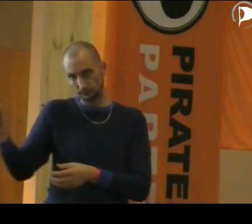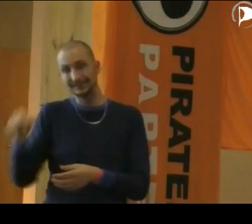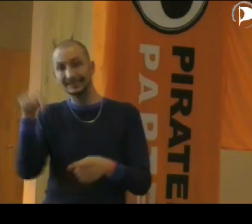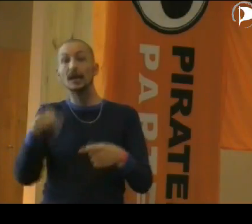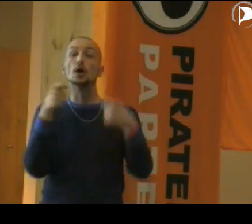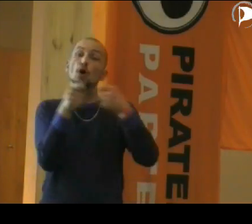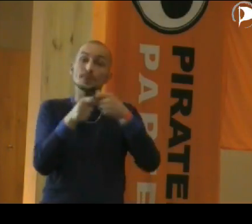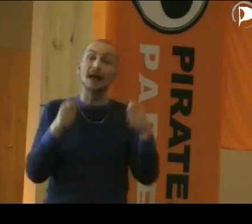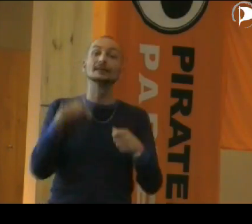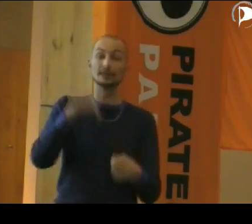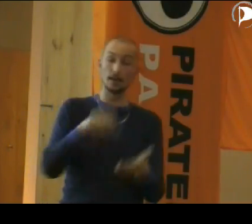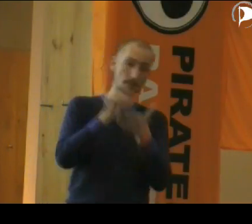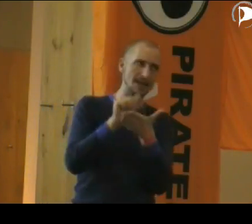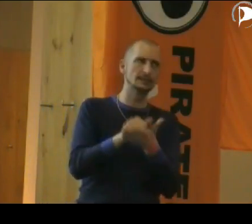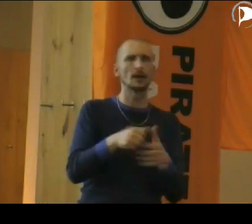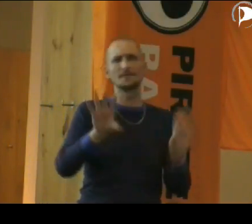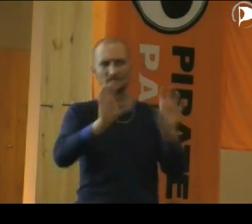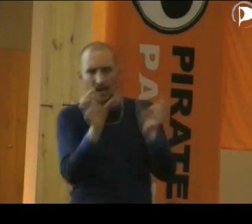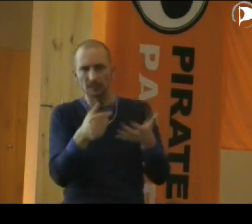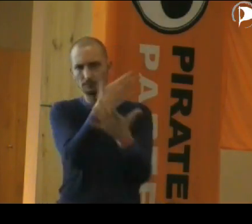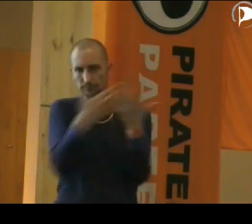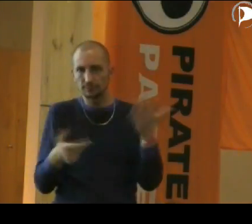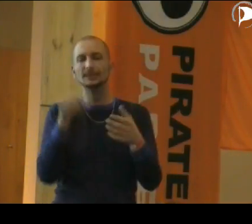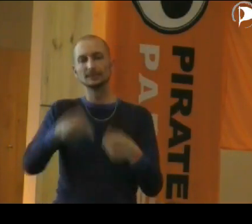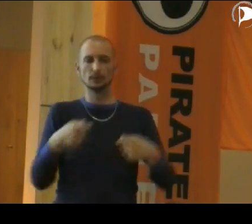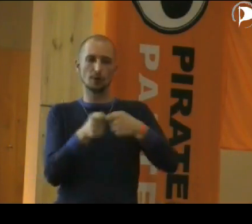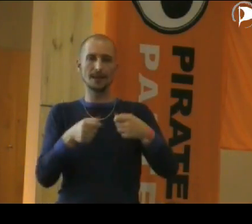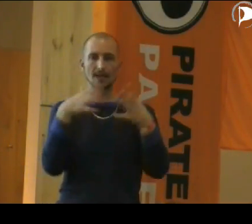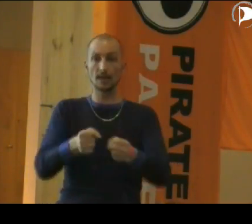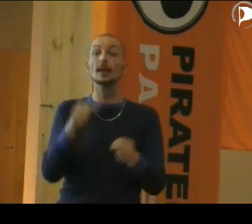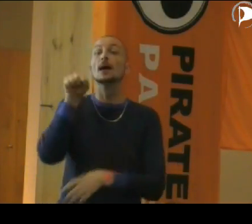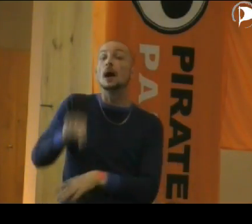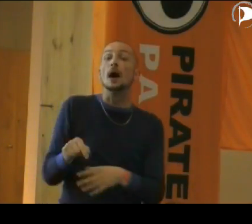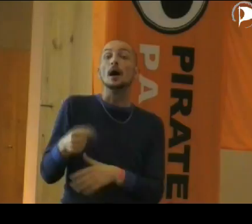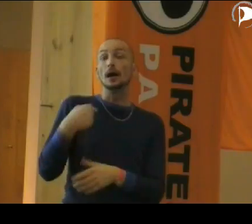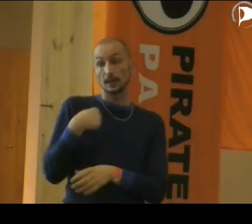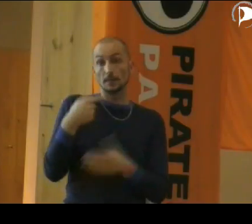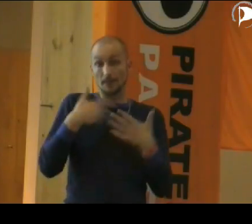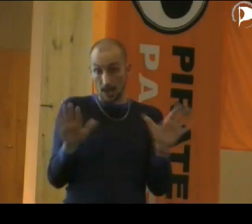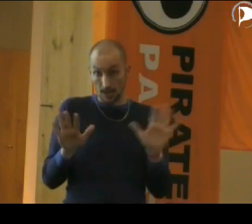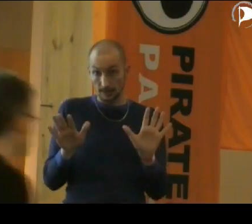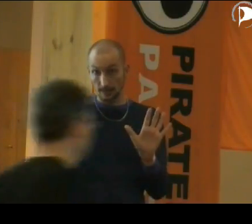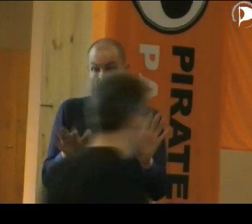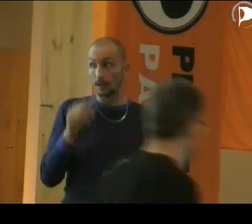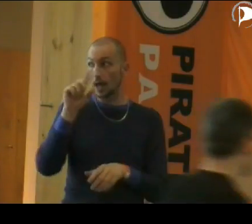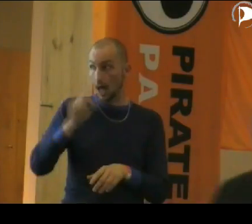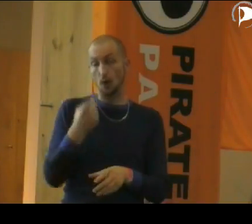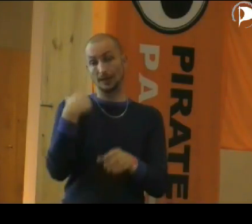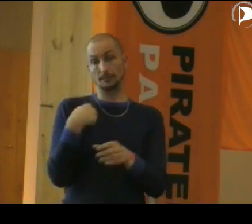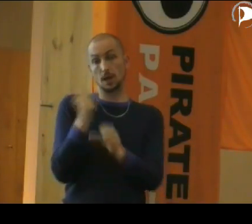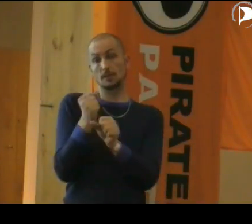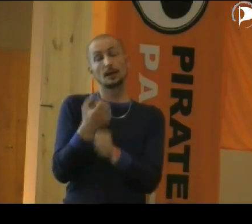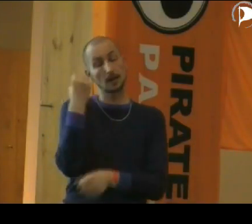reste zu medien zum fernsehen natürlich bin ich auch dazu bereit und werde das auch machen aber